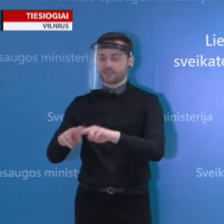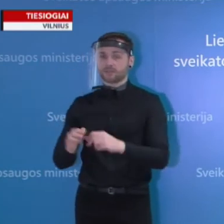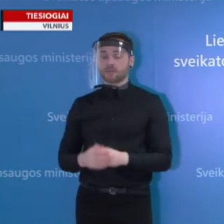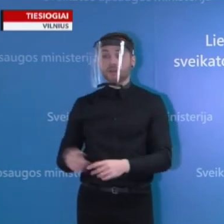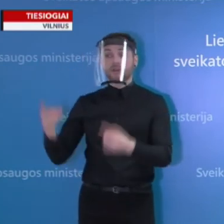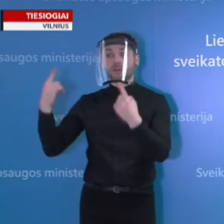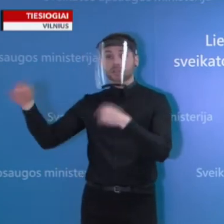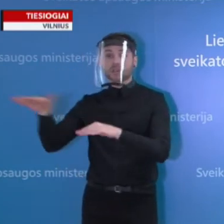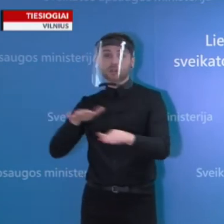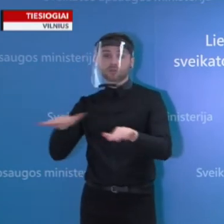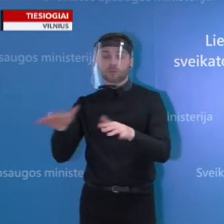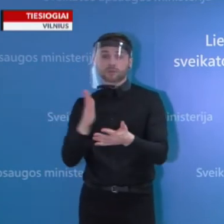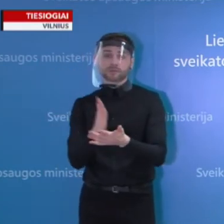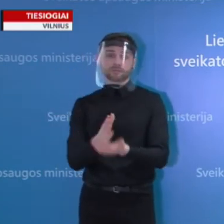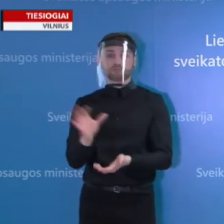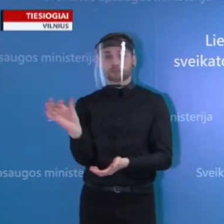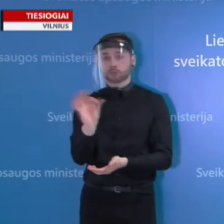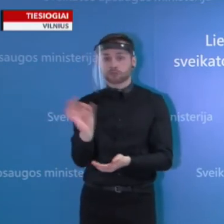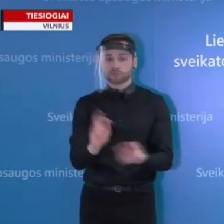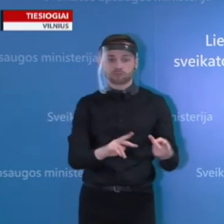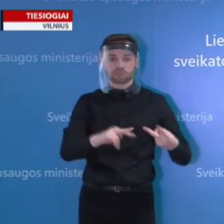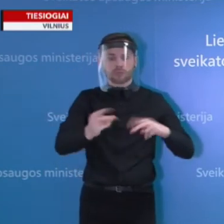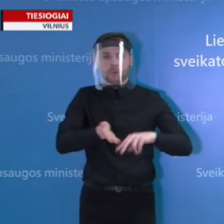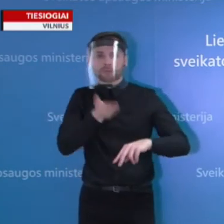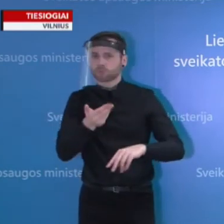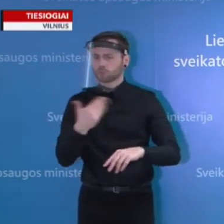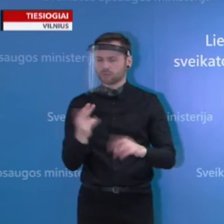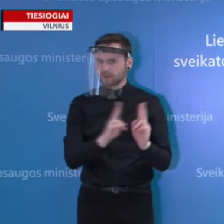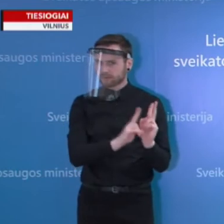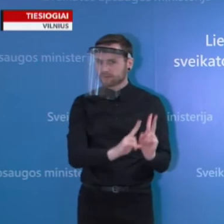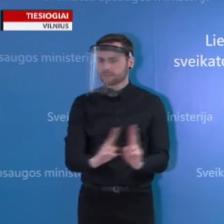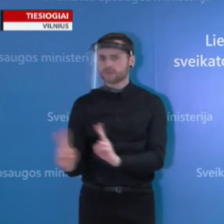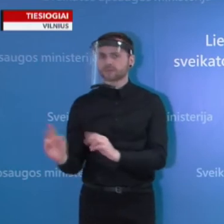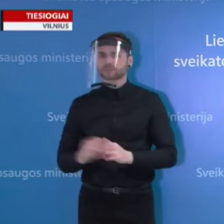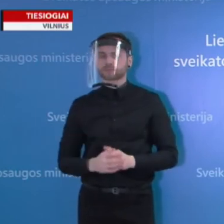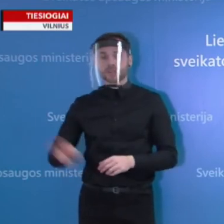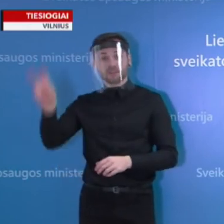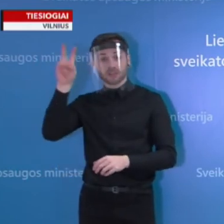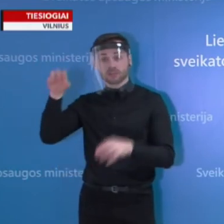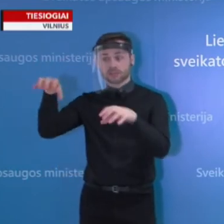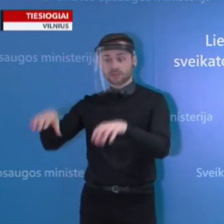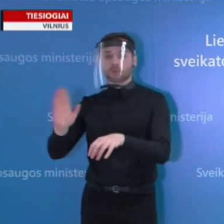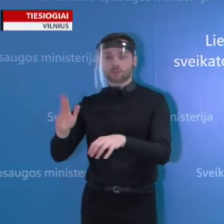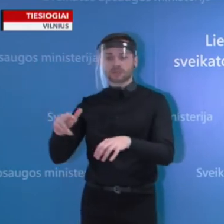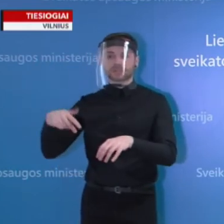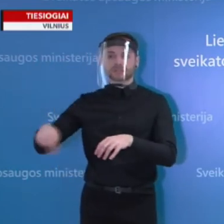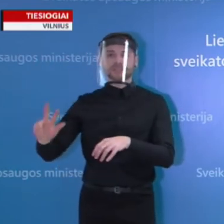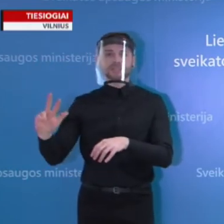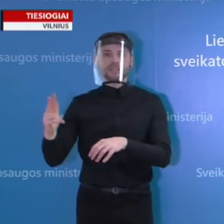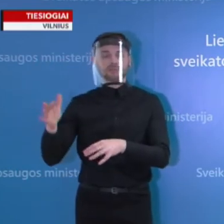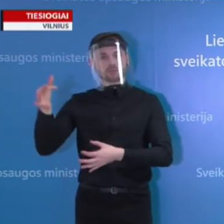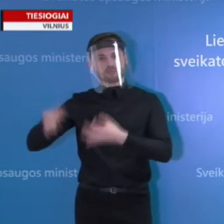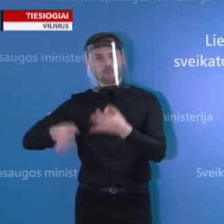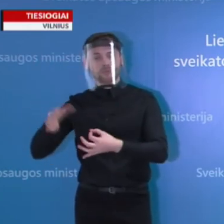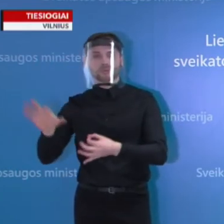kad situacija kol kas yra nepakitusi. Tai vyriausybė matyt diskutuos trečiadienį bendrai